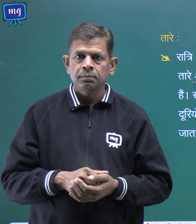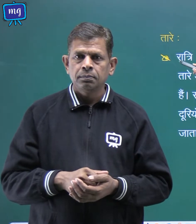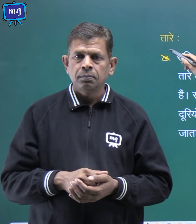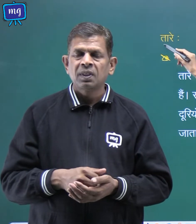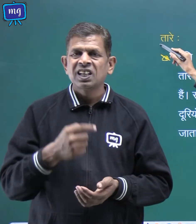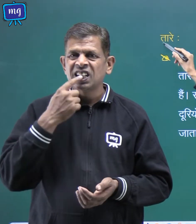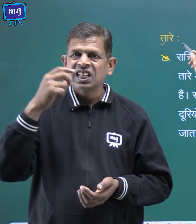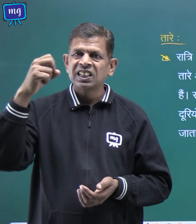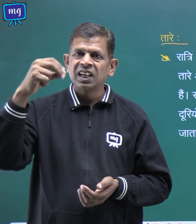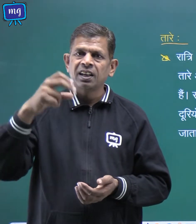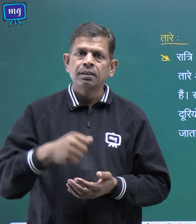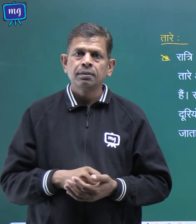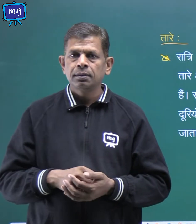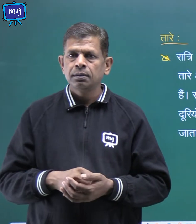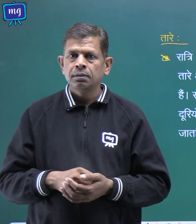तारे